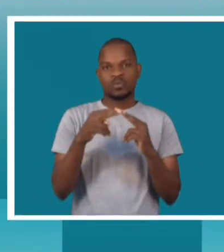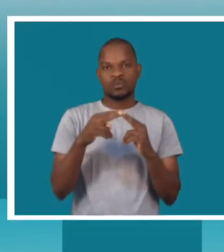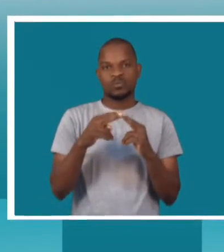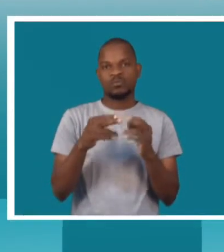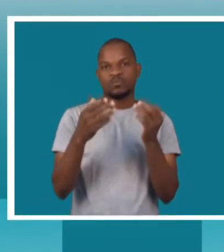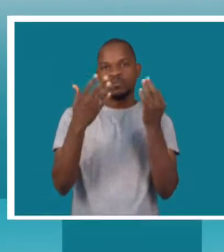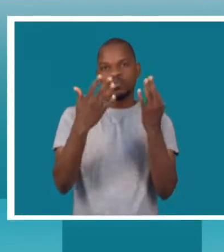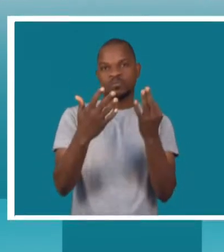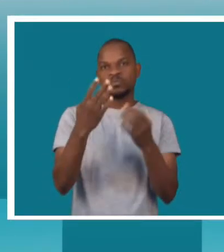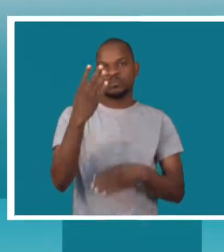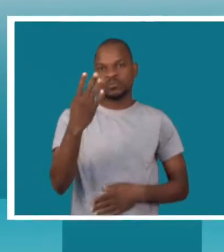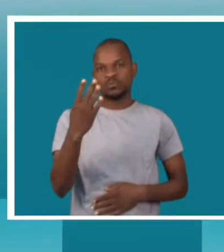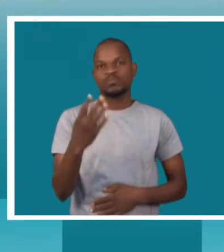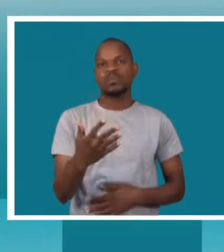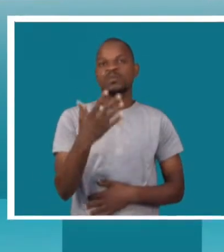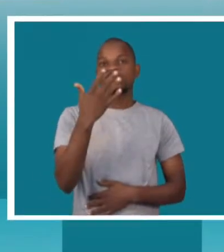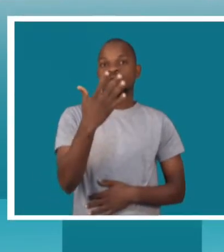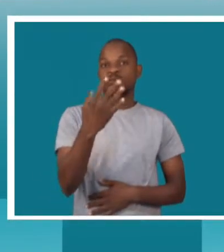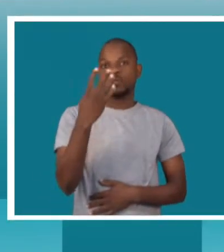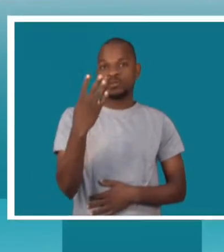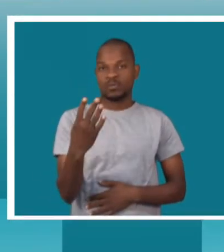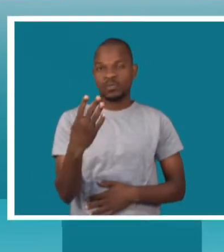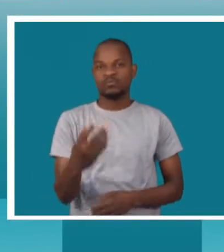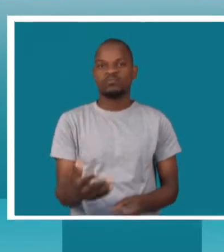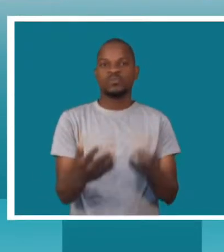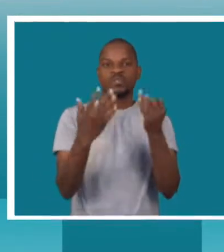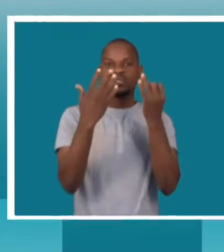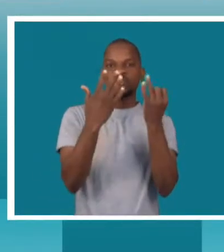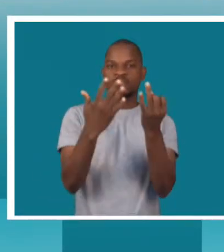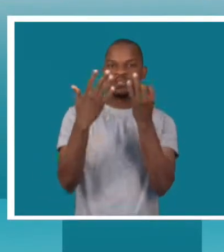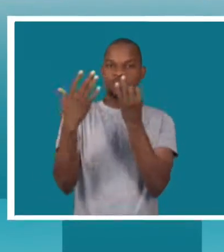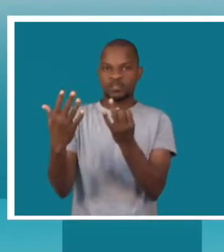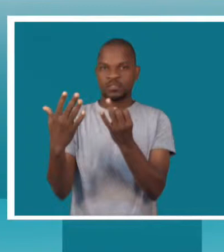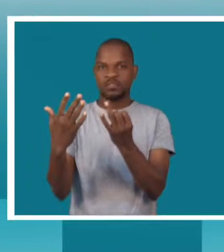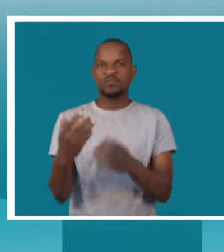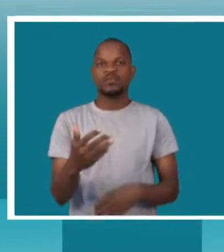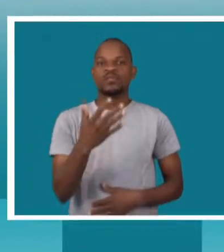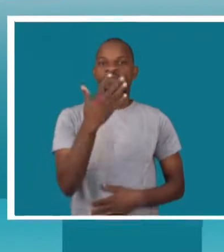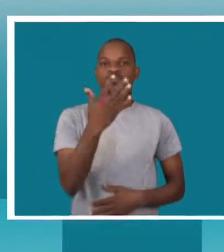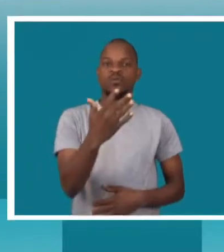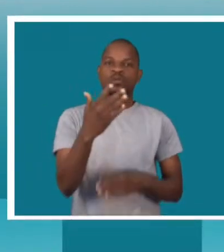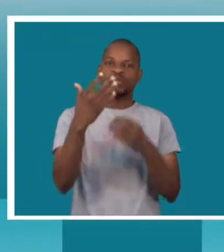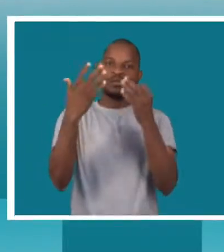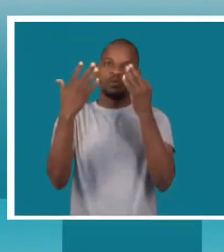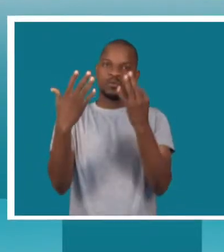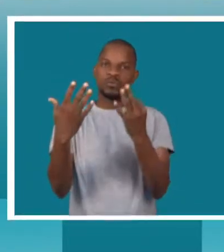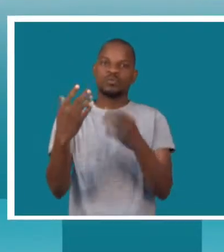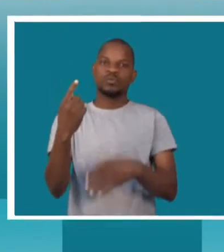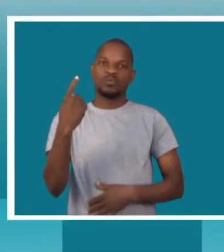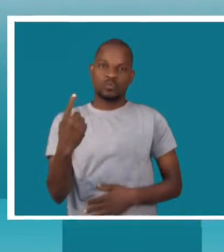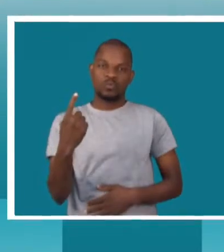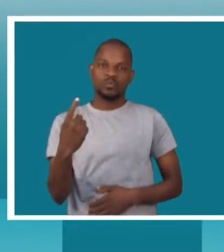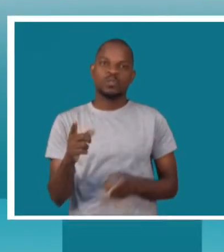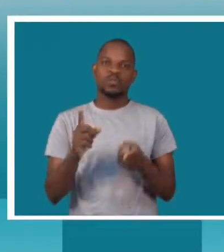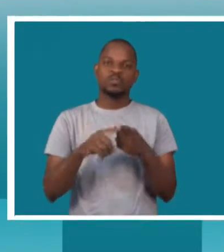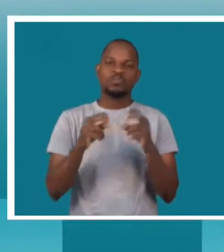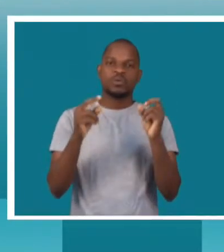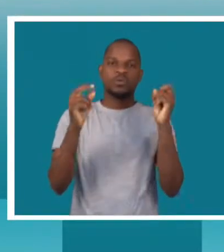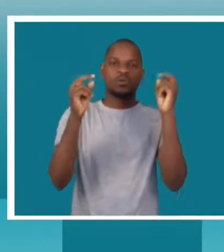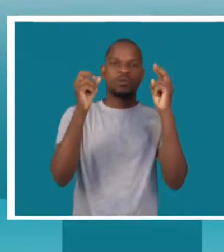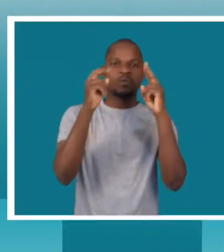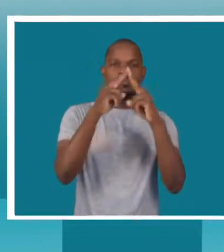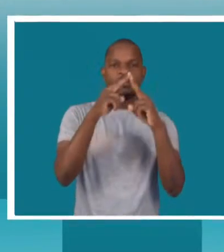8454-7758-1. O meu e-mail é